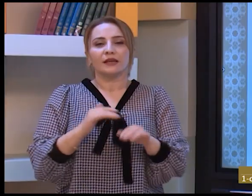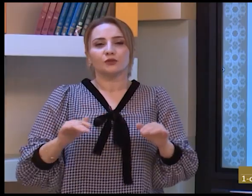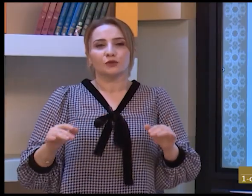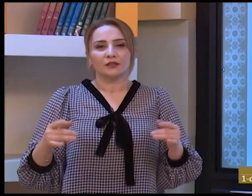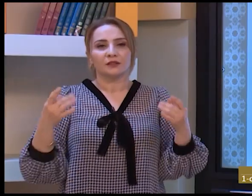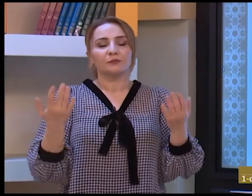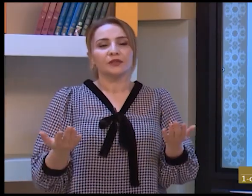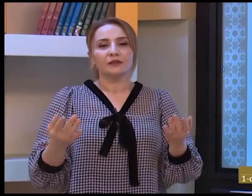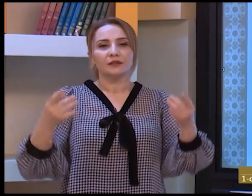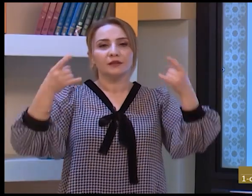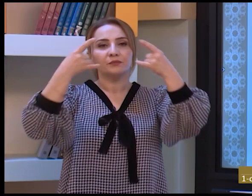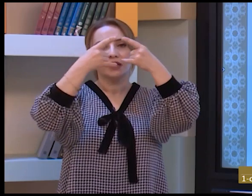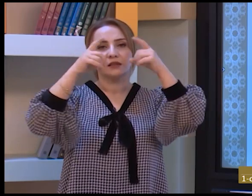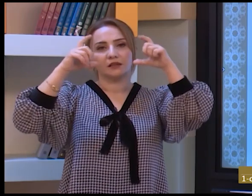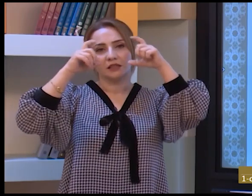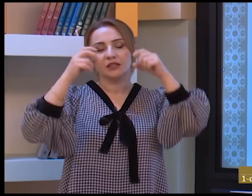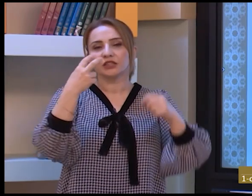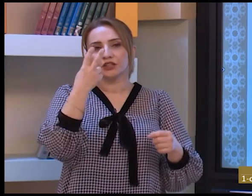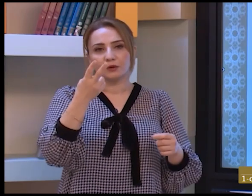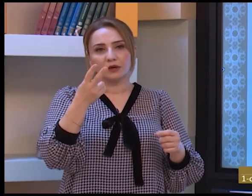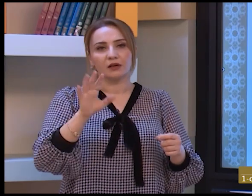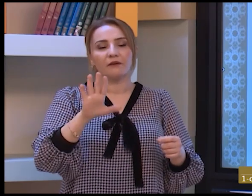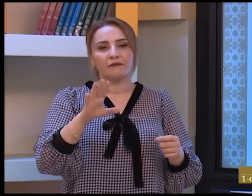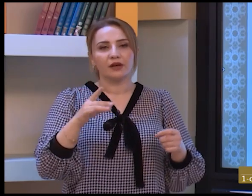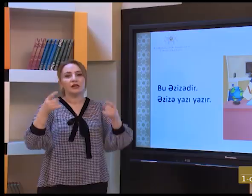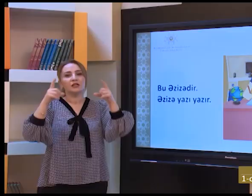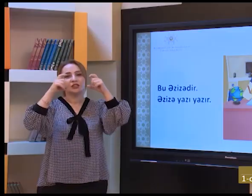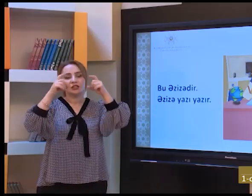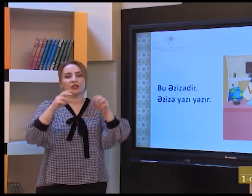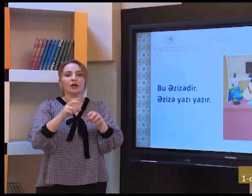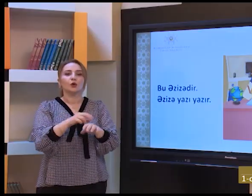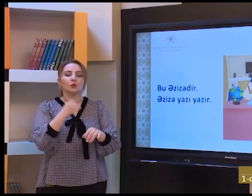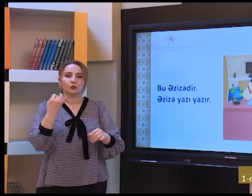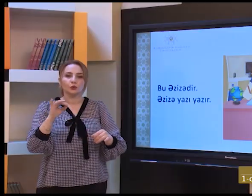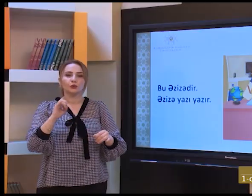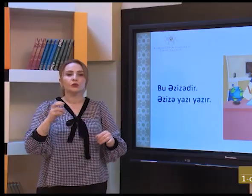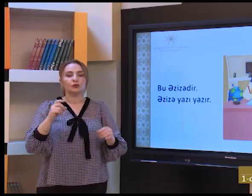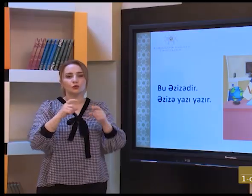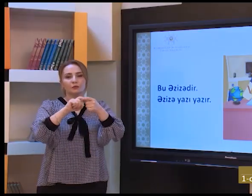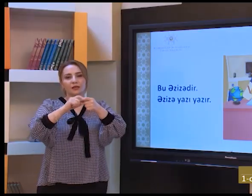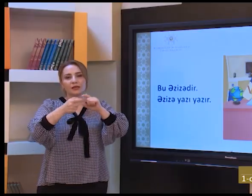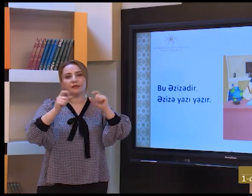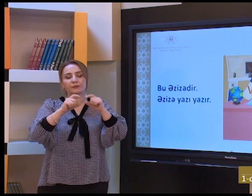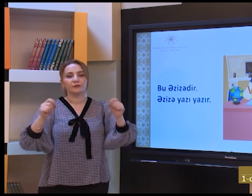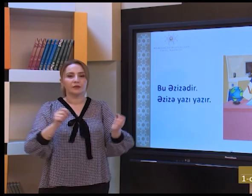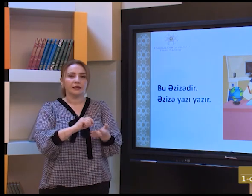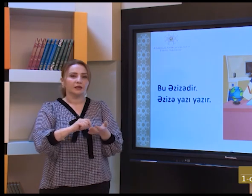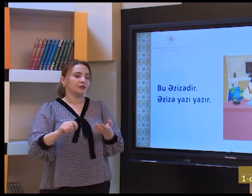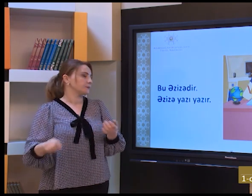Əziz uşaqlar, indi ekranda şəkilə baxaq və şəkilə uyğun cümlələr deyək.